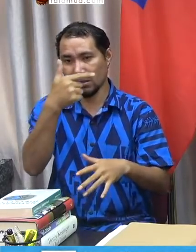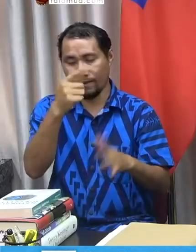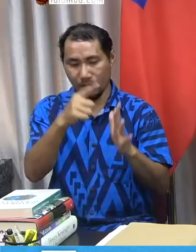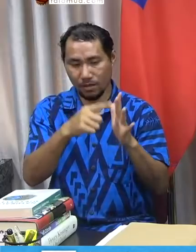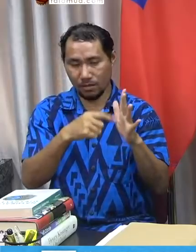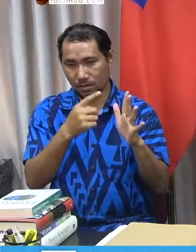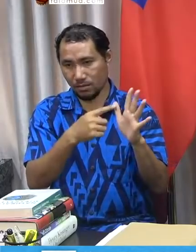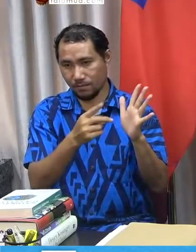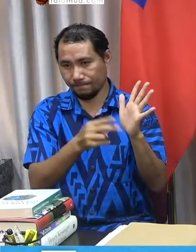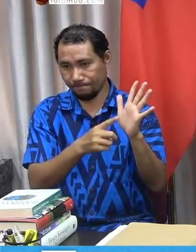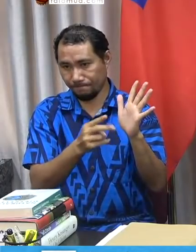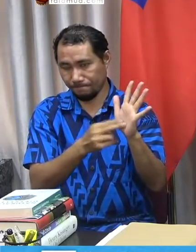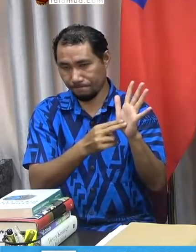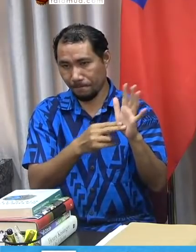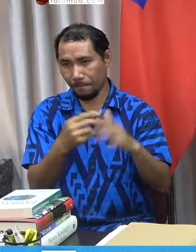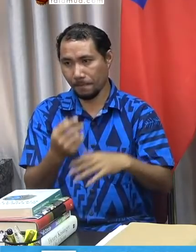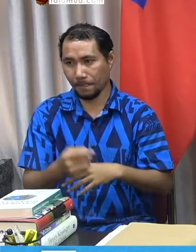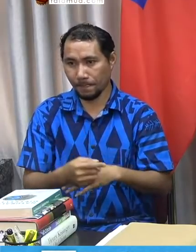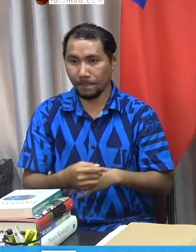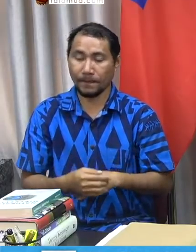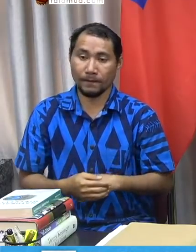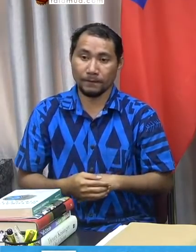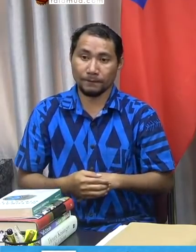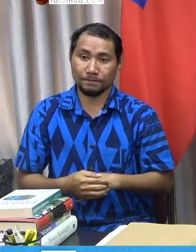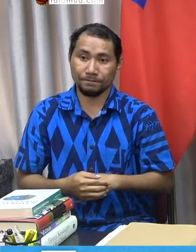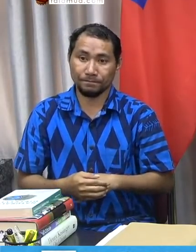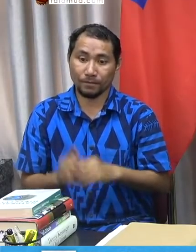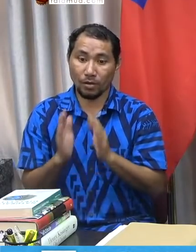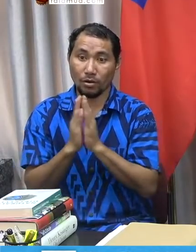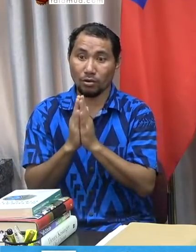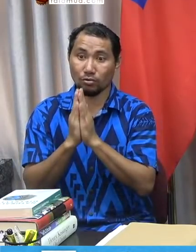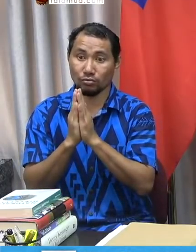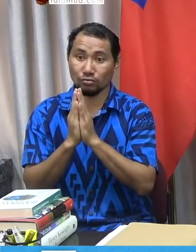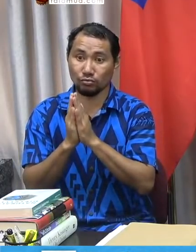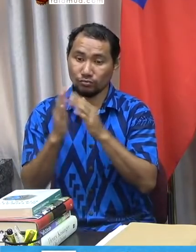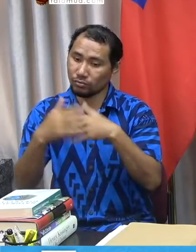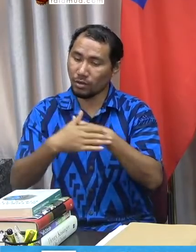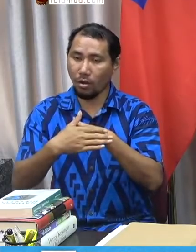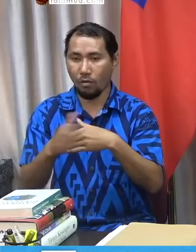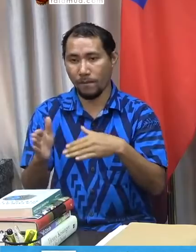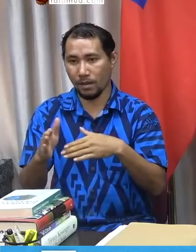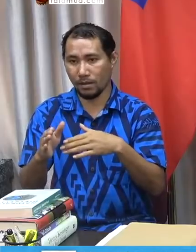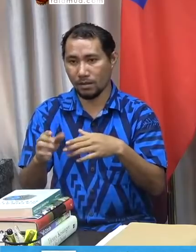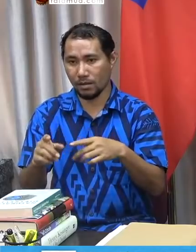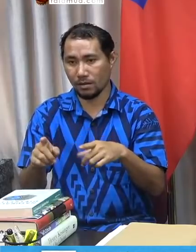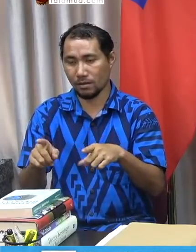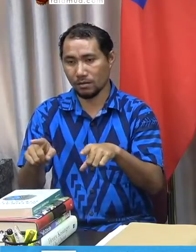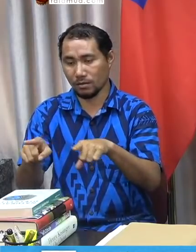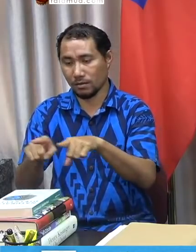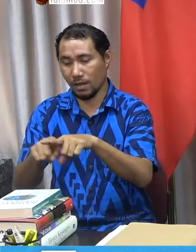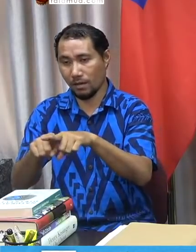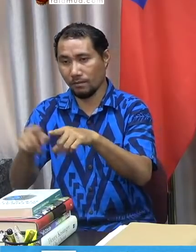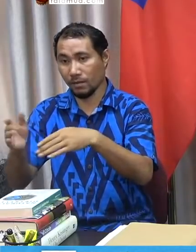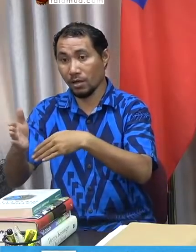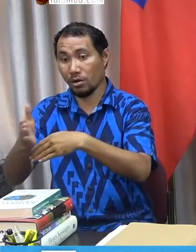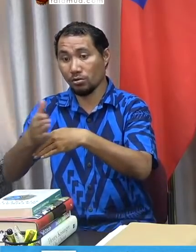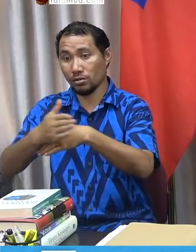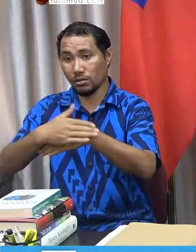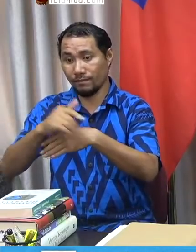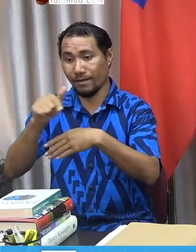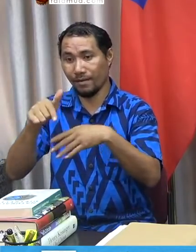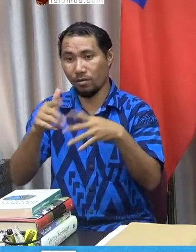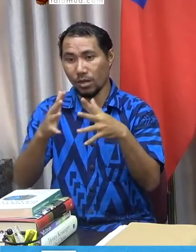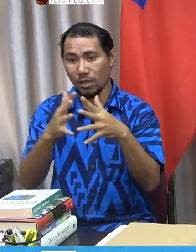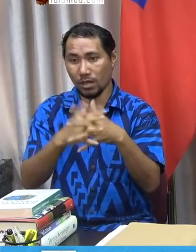le amatanga ia ma le o le tatalaina ma le whai uina o le vaiaso e whai uma